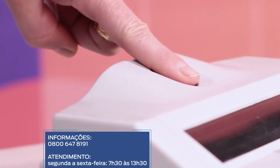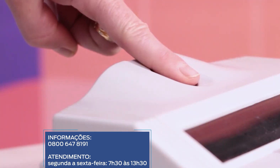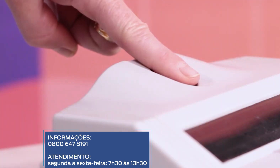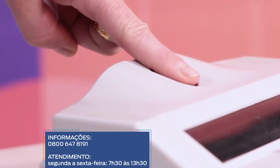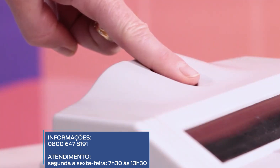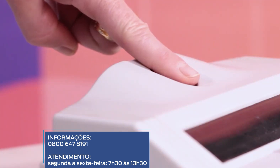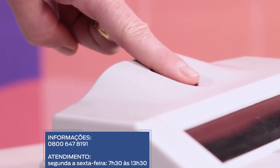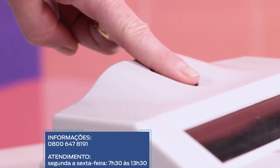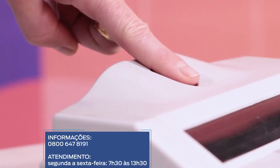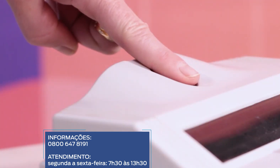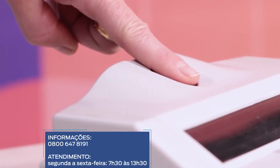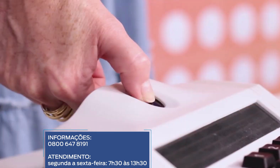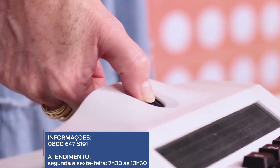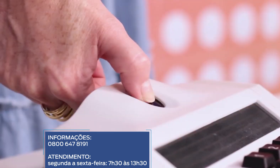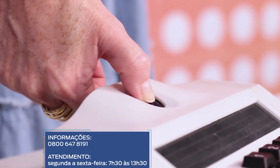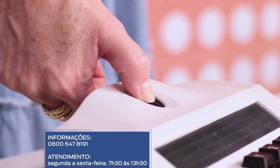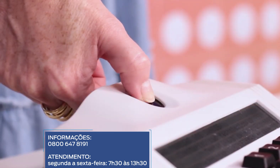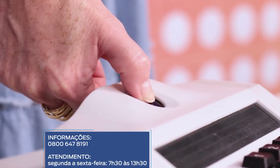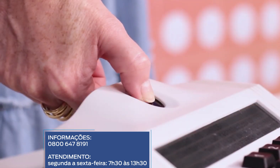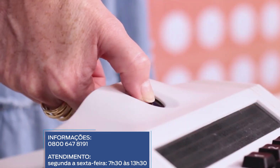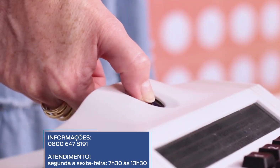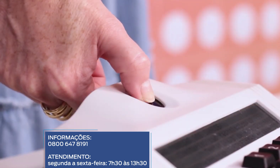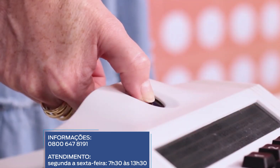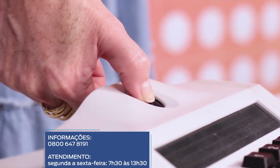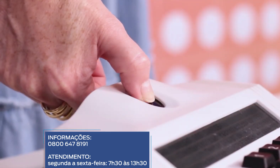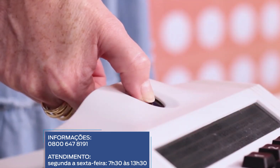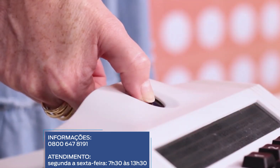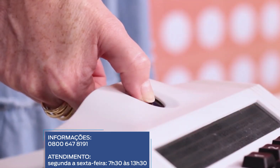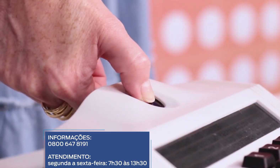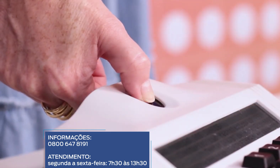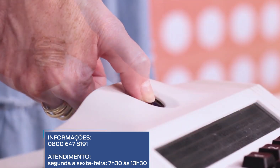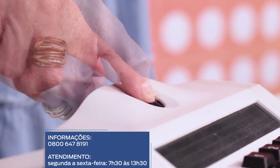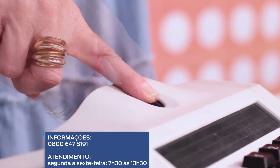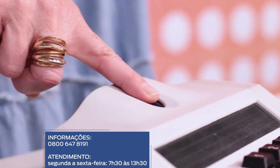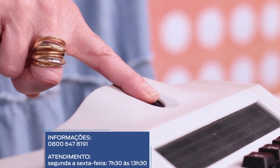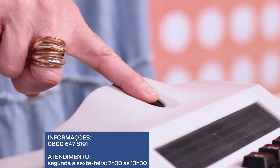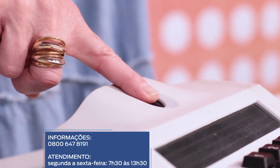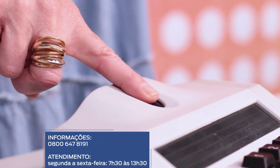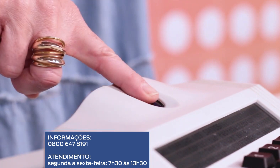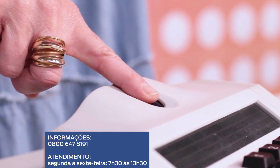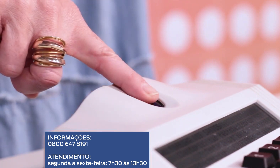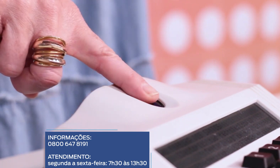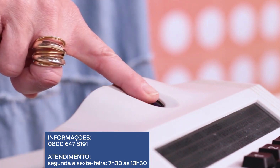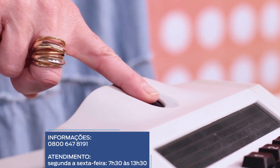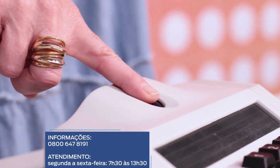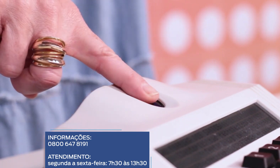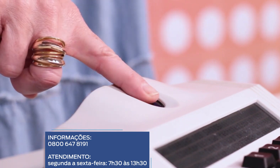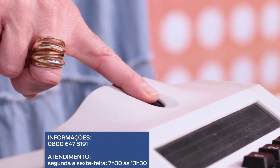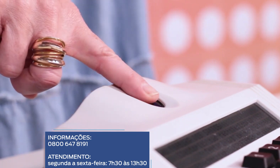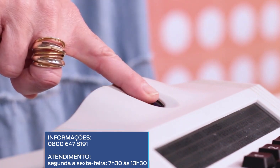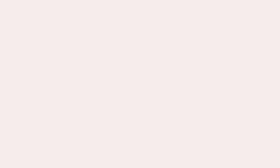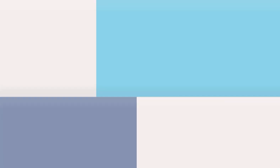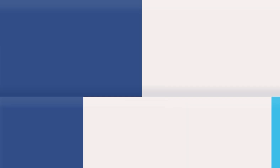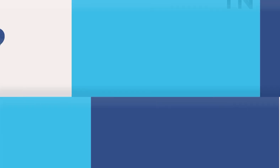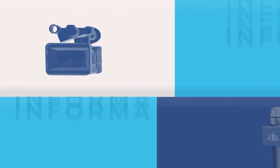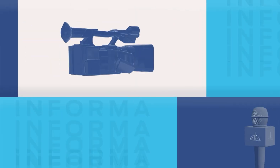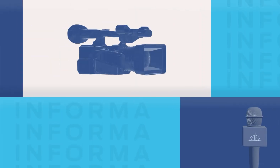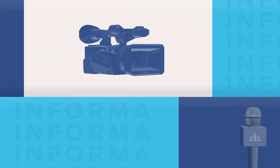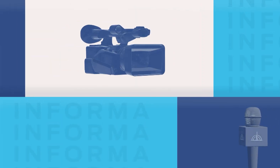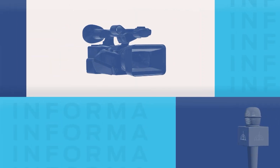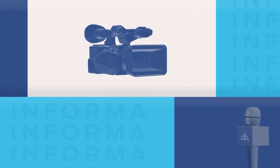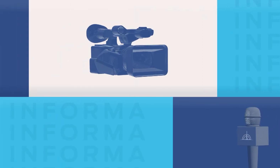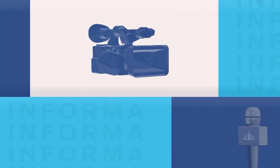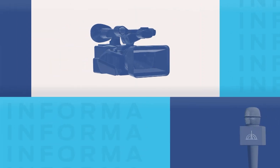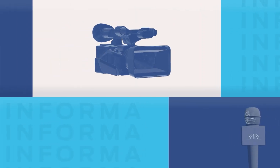647 8191 e horário de atendimento nas zonas eleitorais vai de segunda a sexta-feira das 7:30 à 1:30 da